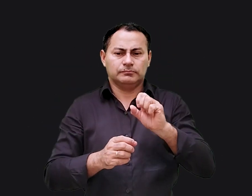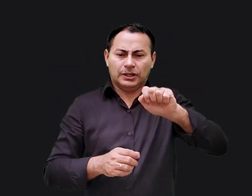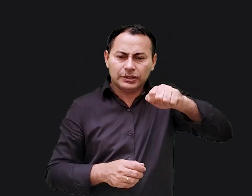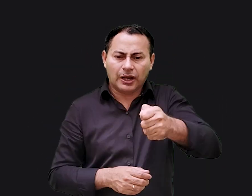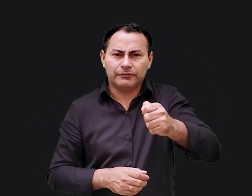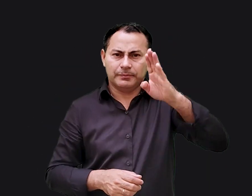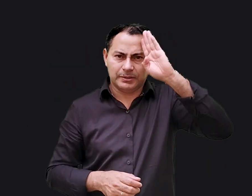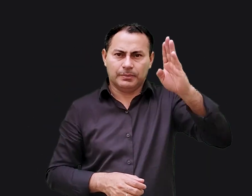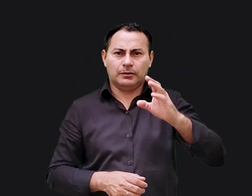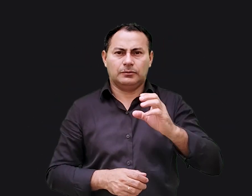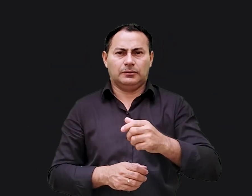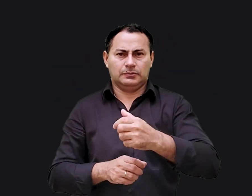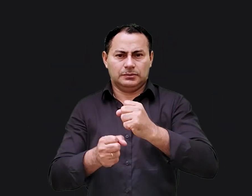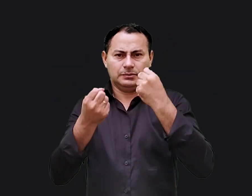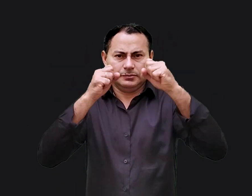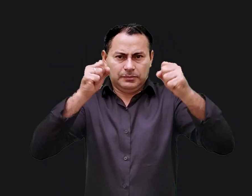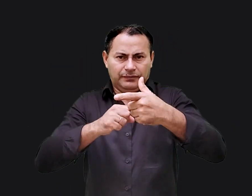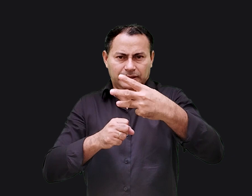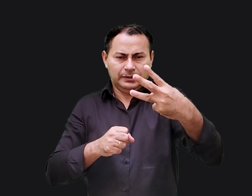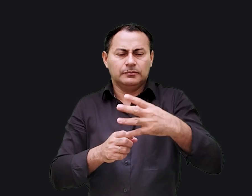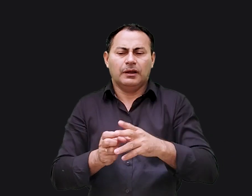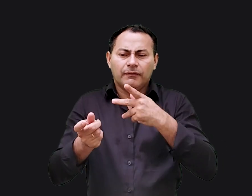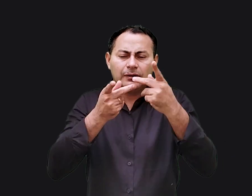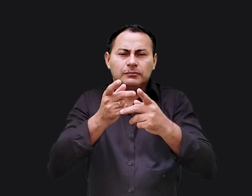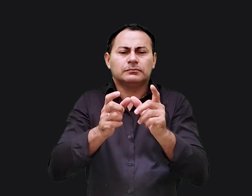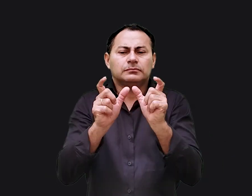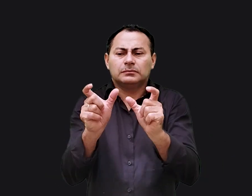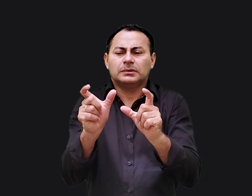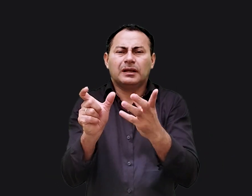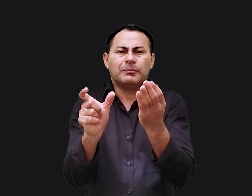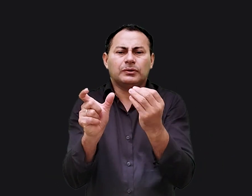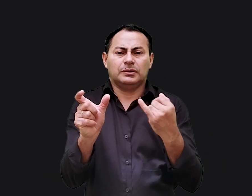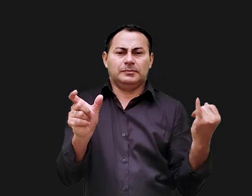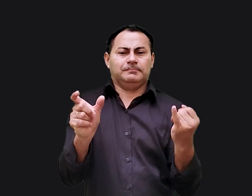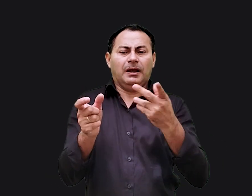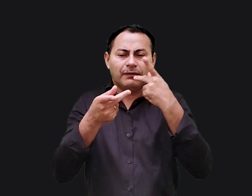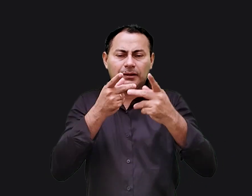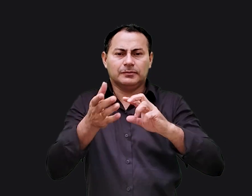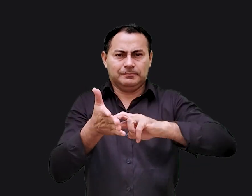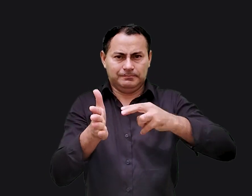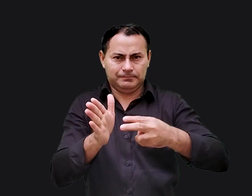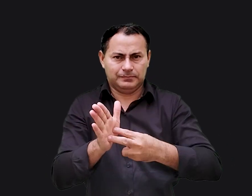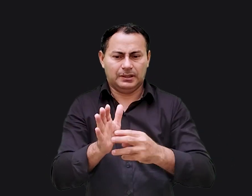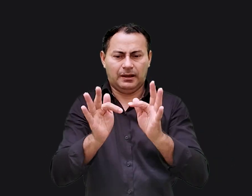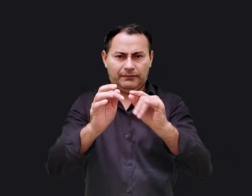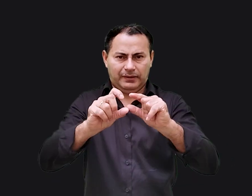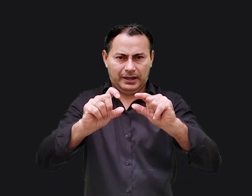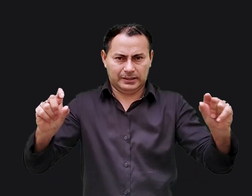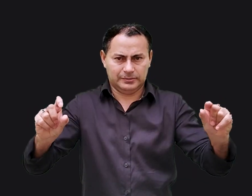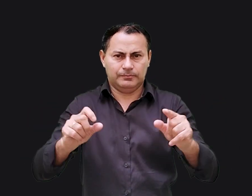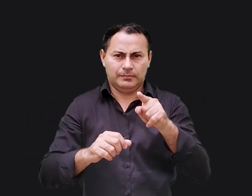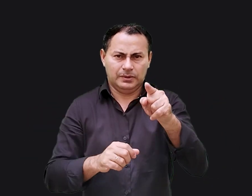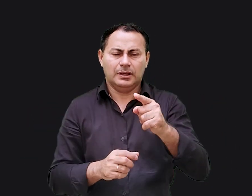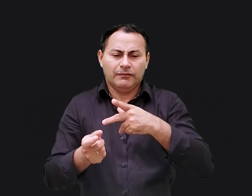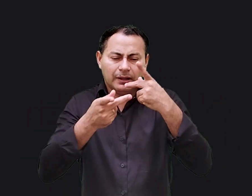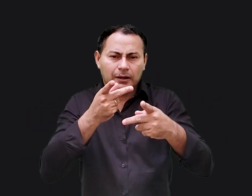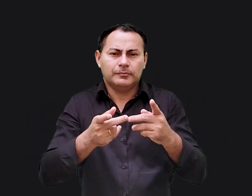23. A maneira como enfatizamos as palavras quando fazemos uma declaração tem muita importância no significado da frase. Se você